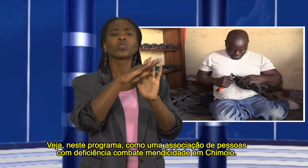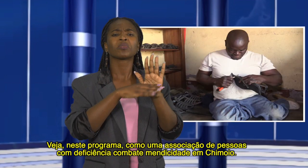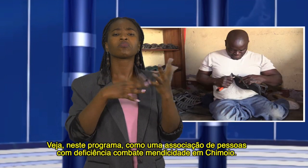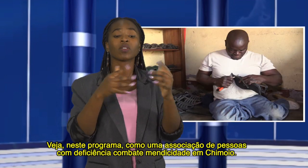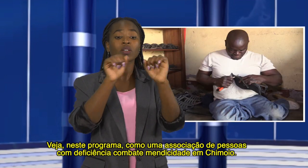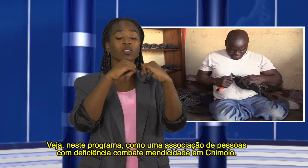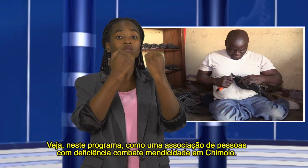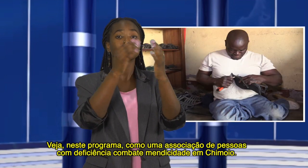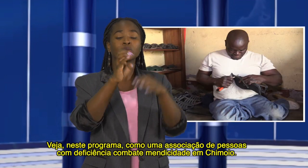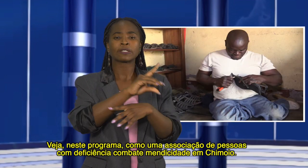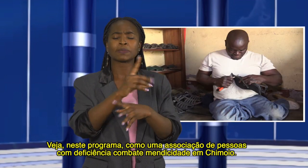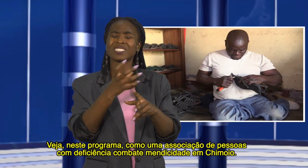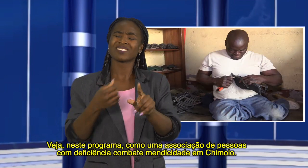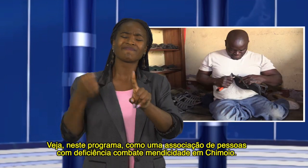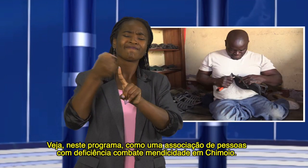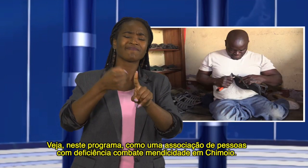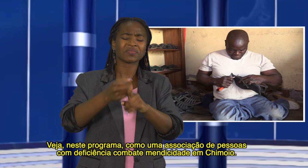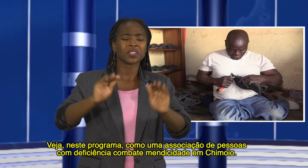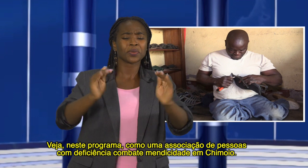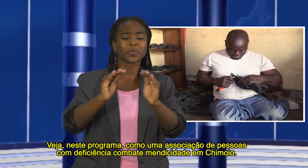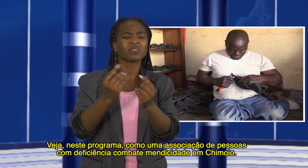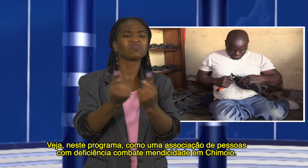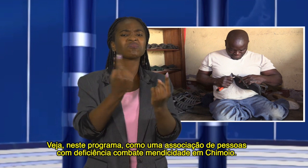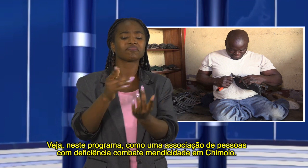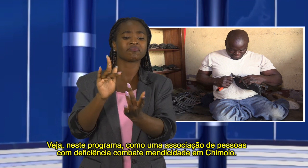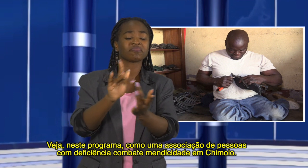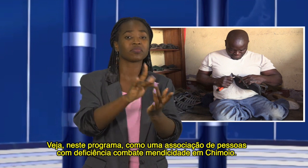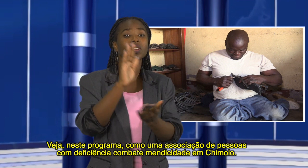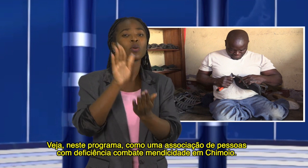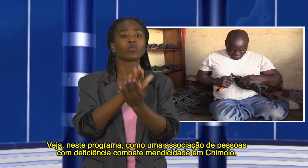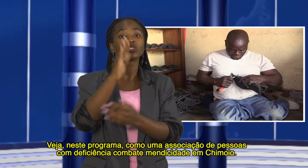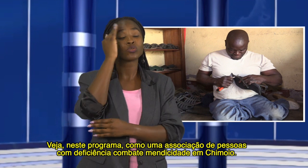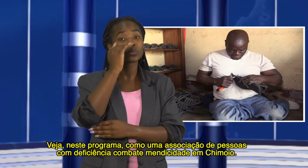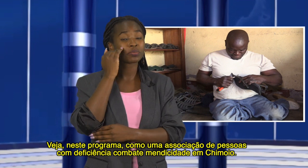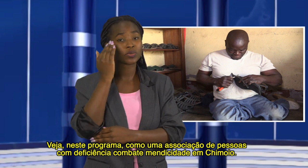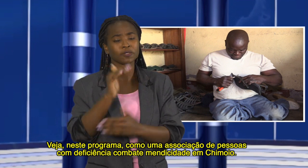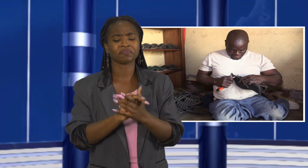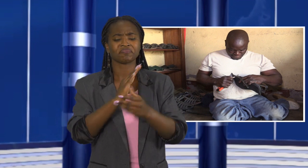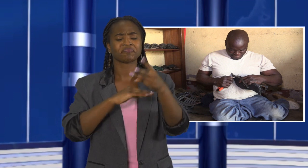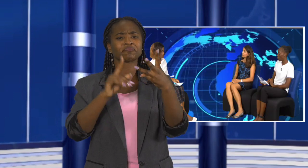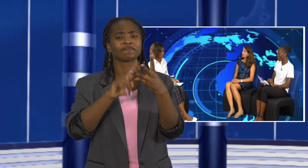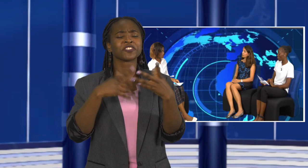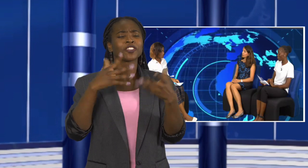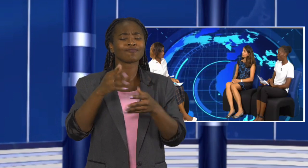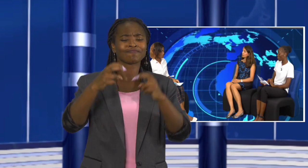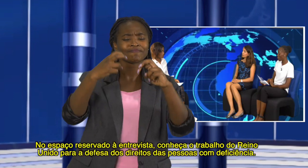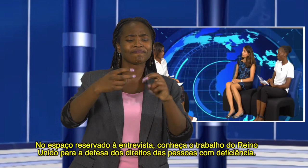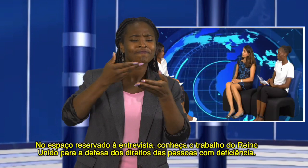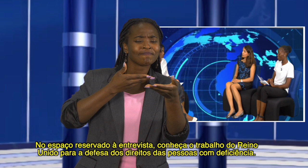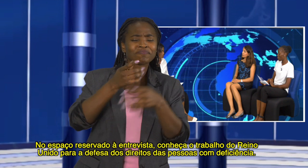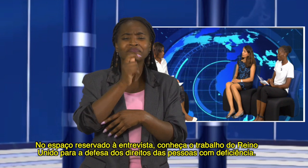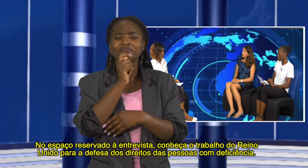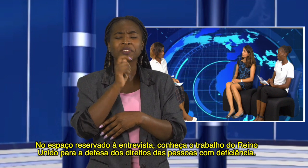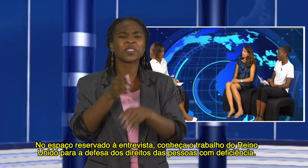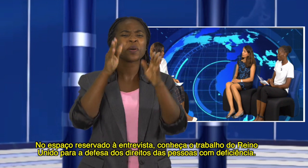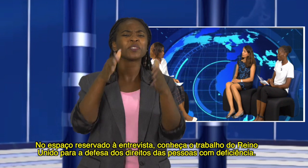neste programa como uma associação de pessoas com deficiência combate a medicidade e estímulo. No espaço reservado em